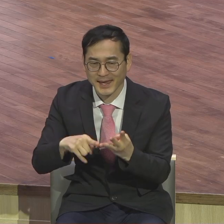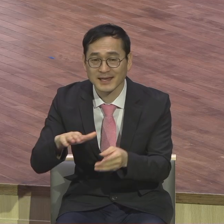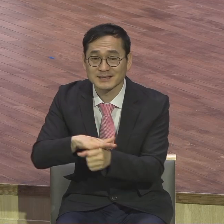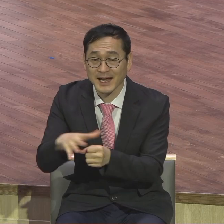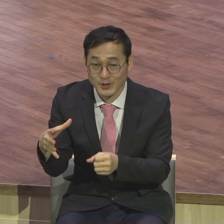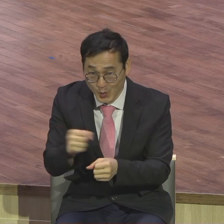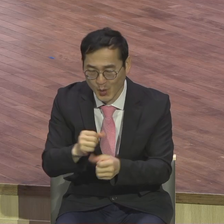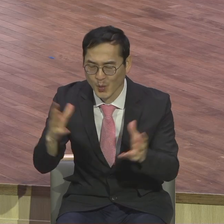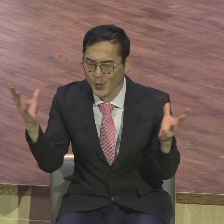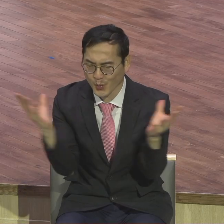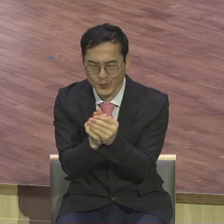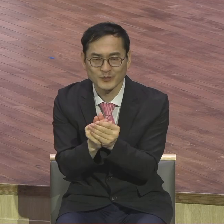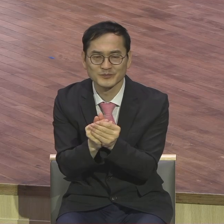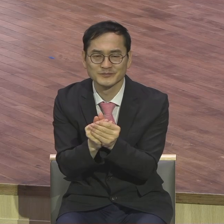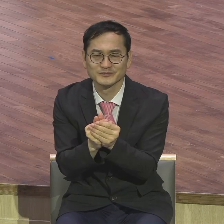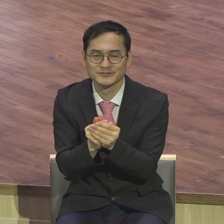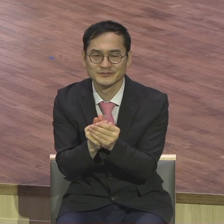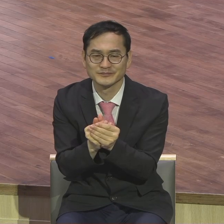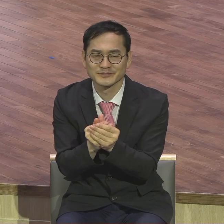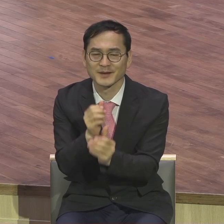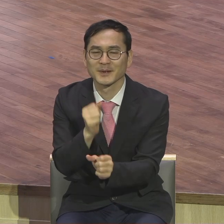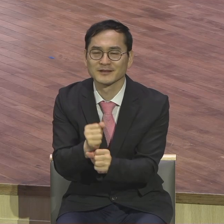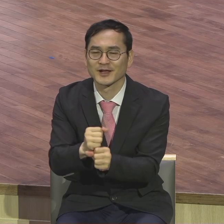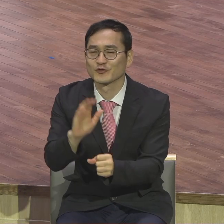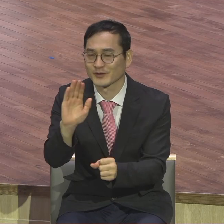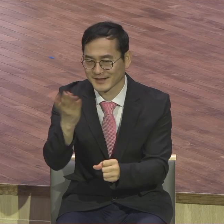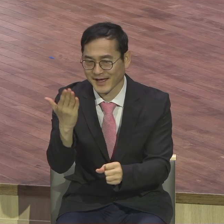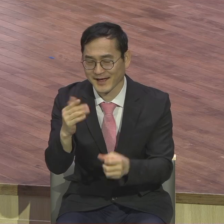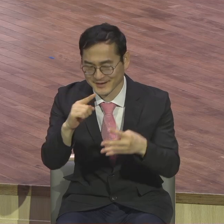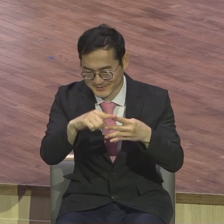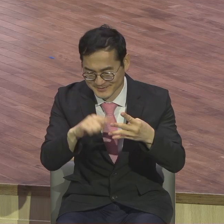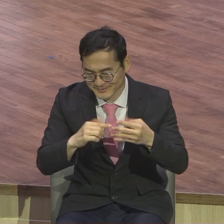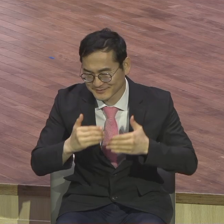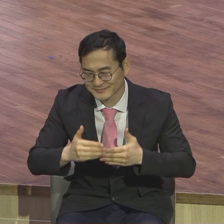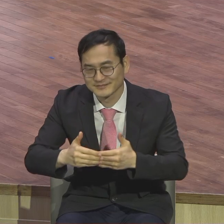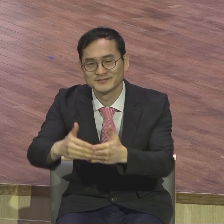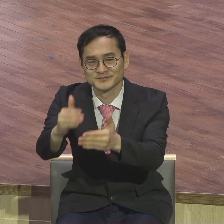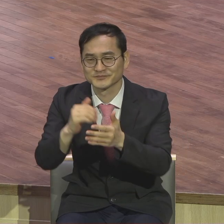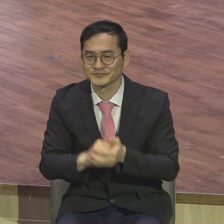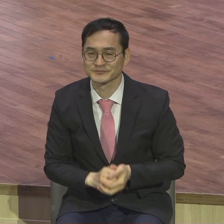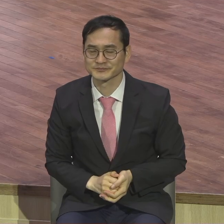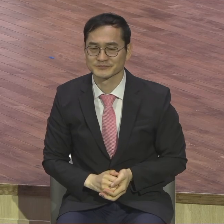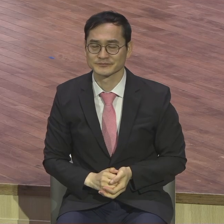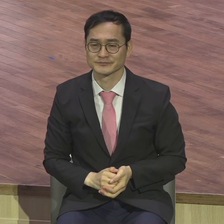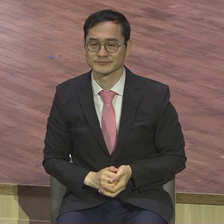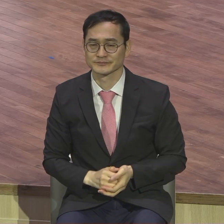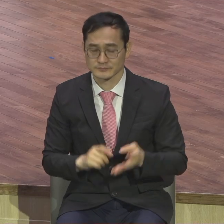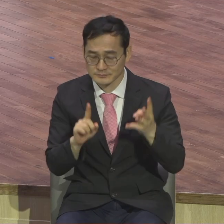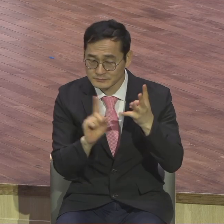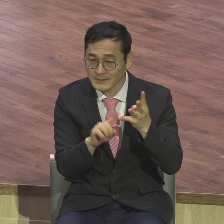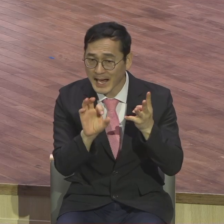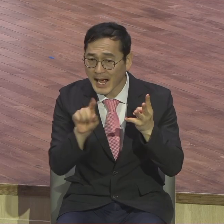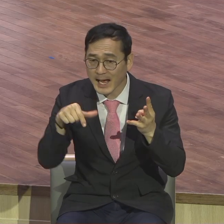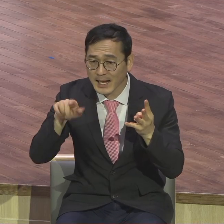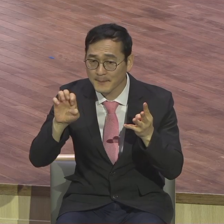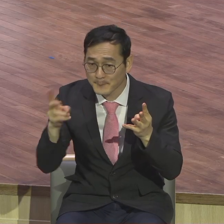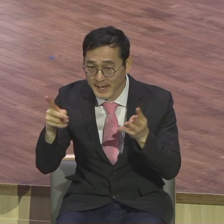말을 합니다. 그만큼 아가페 사랑은 다른